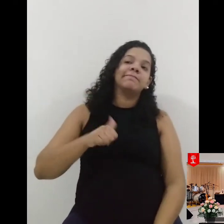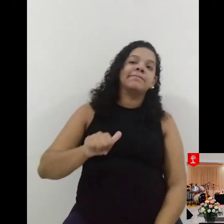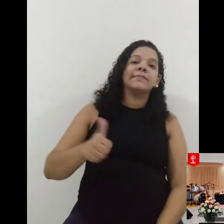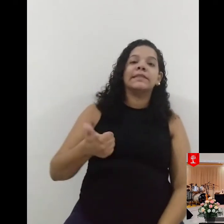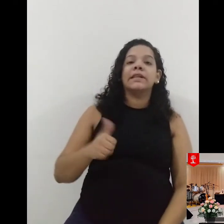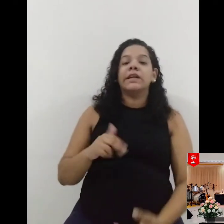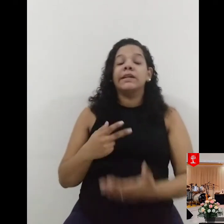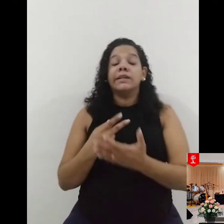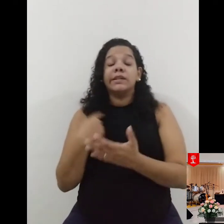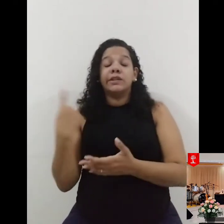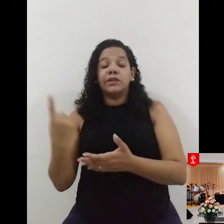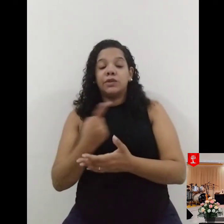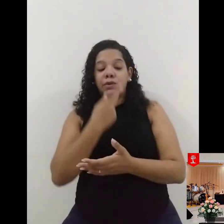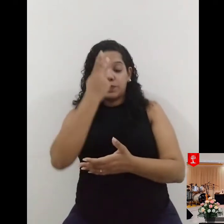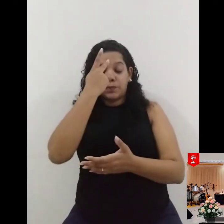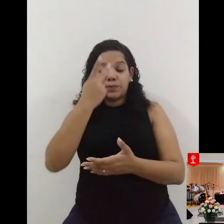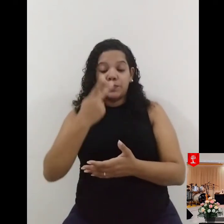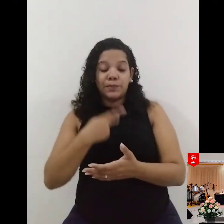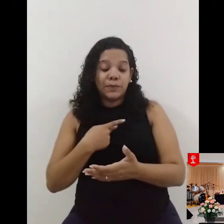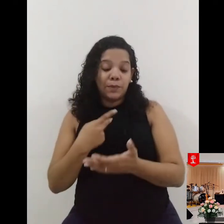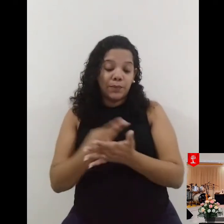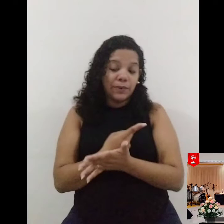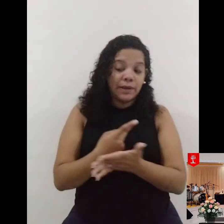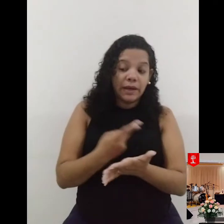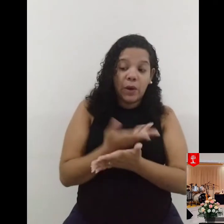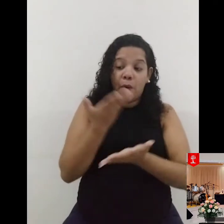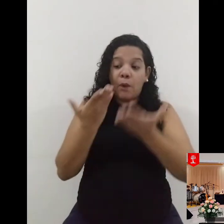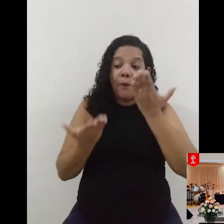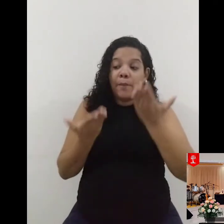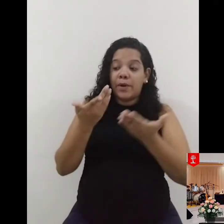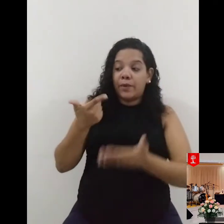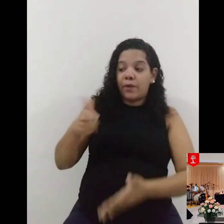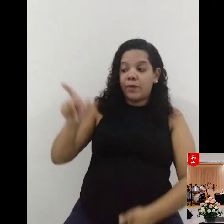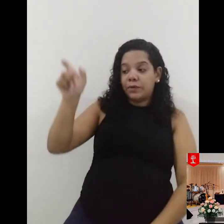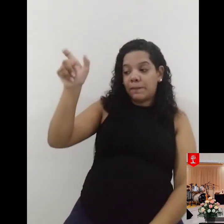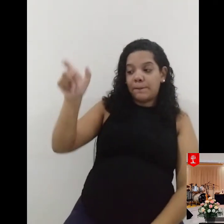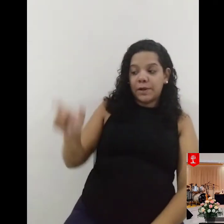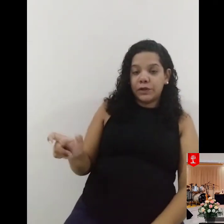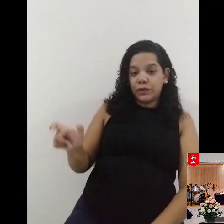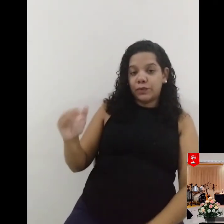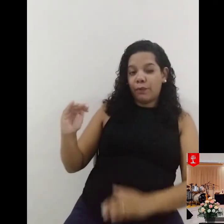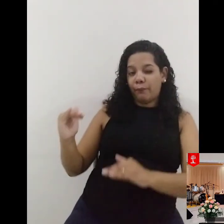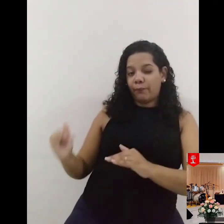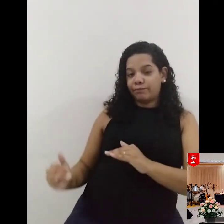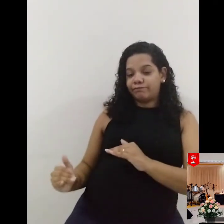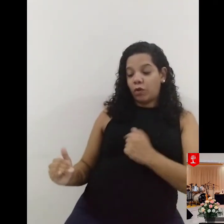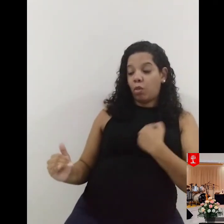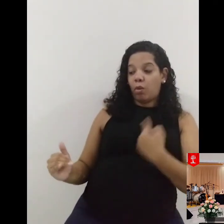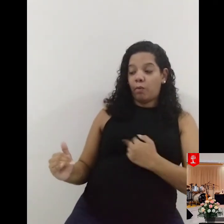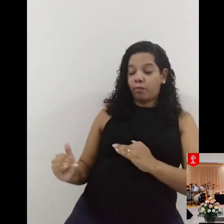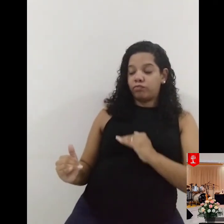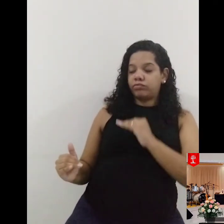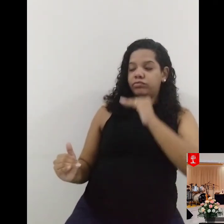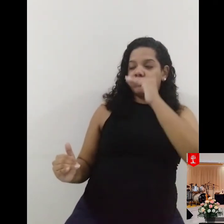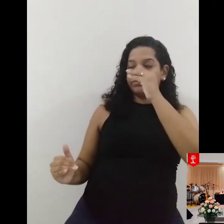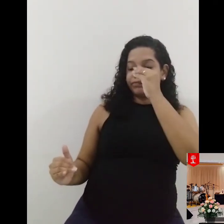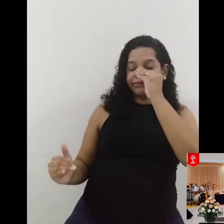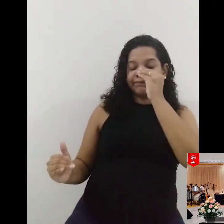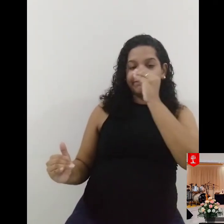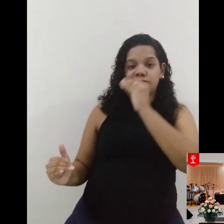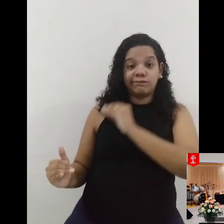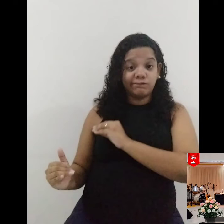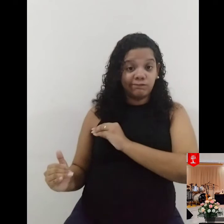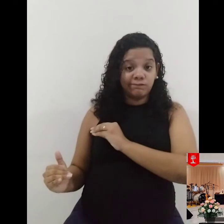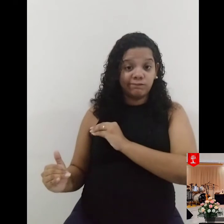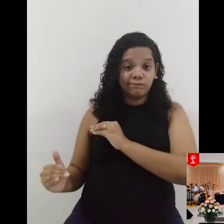A parábola fala do fariseu. Os fariseus, quem eram os fariseus? Era